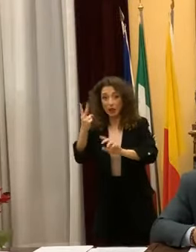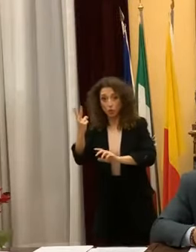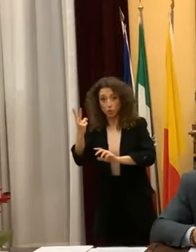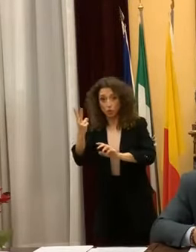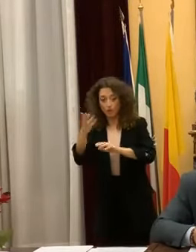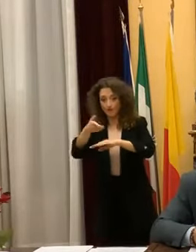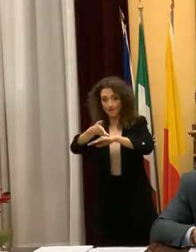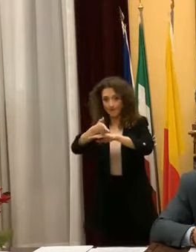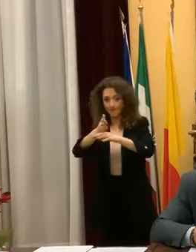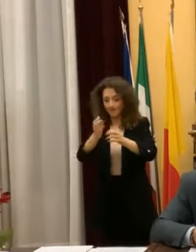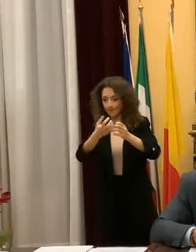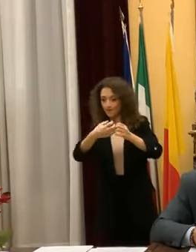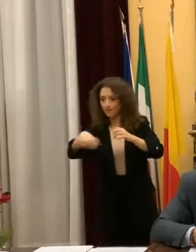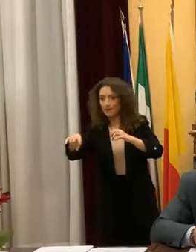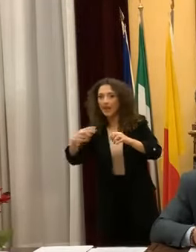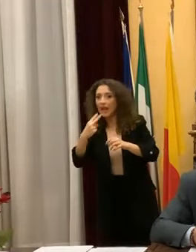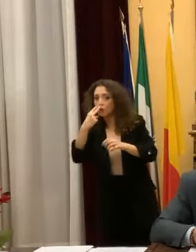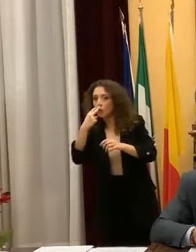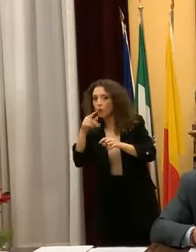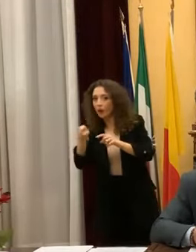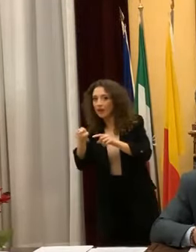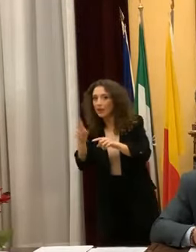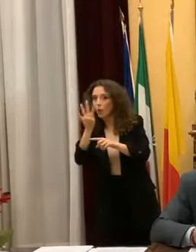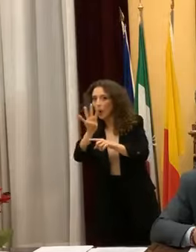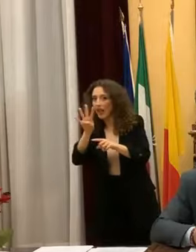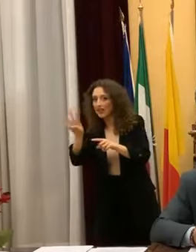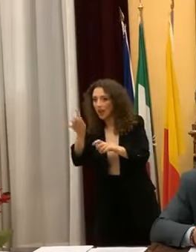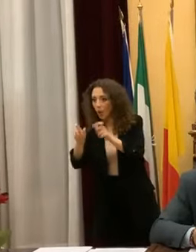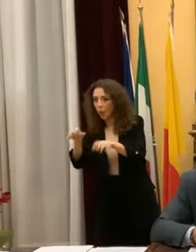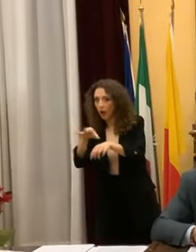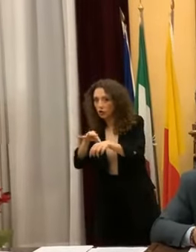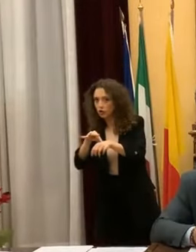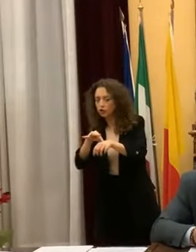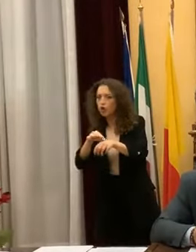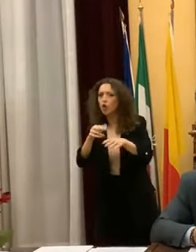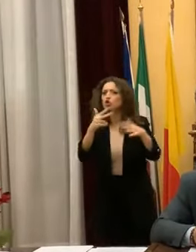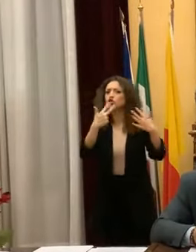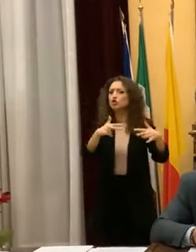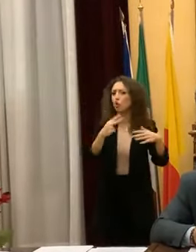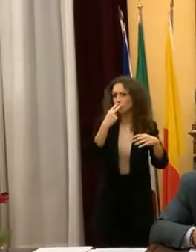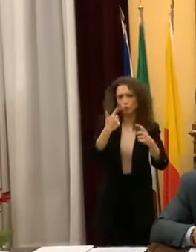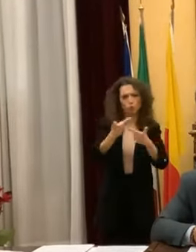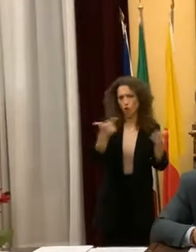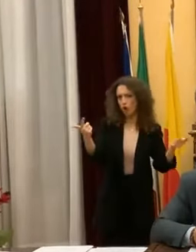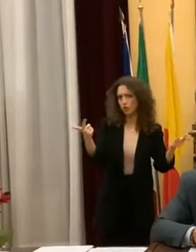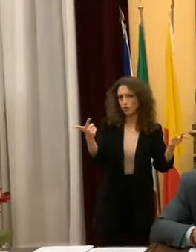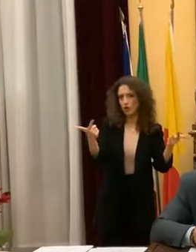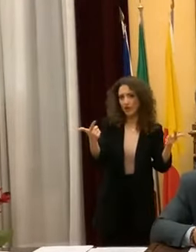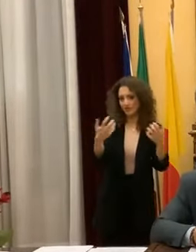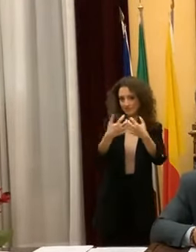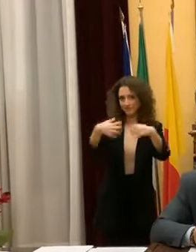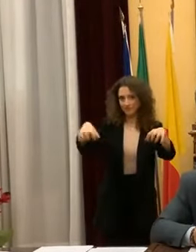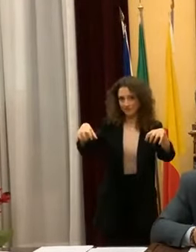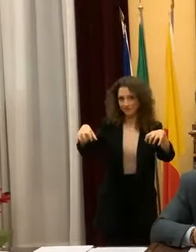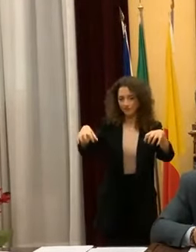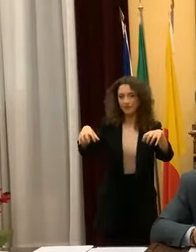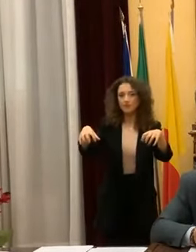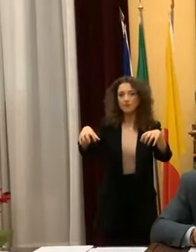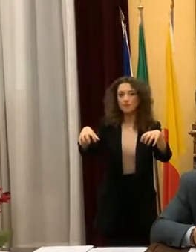intubati 44 e non intubati 18. Di questi